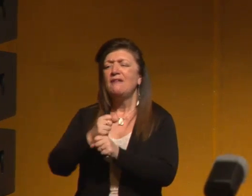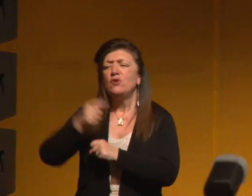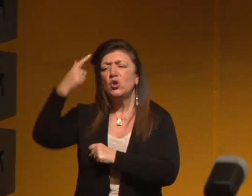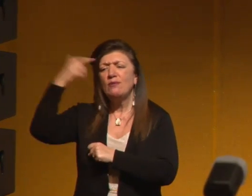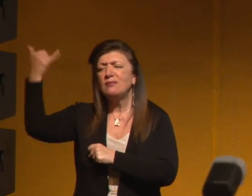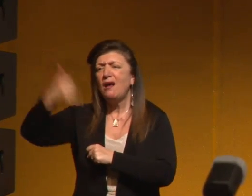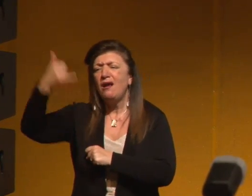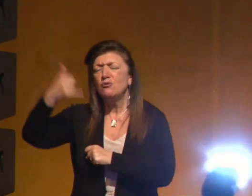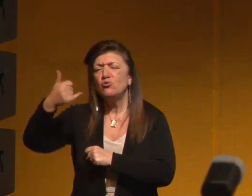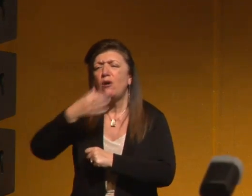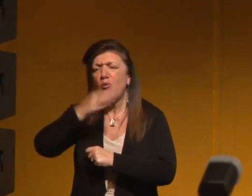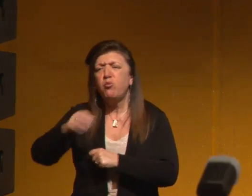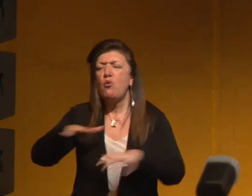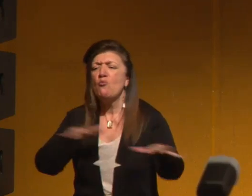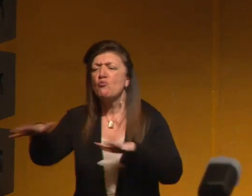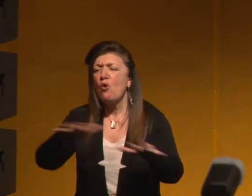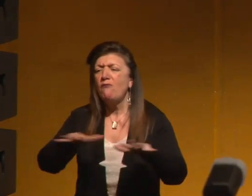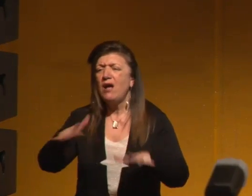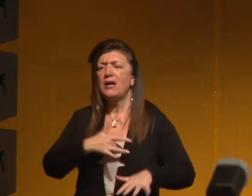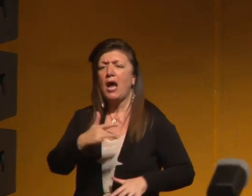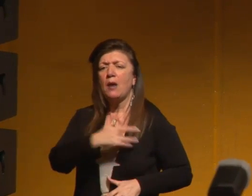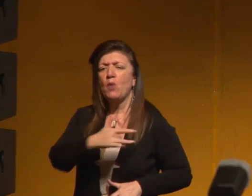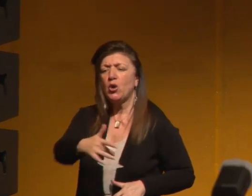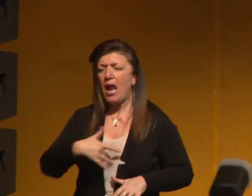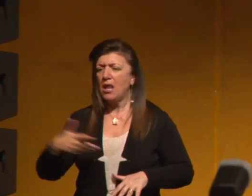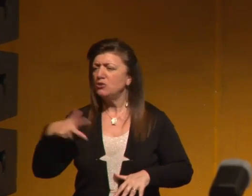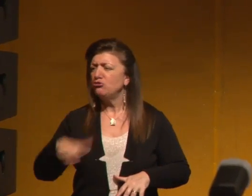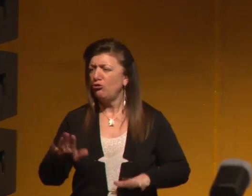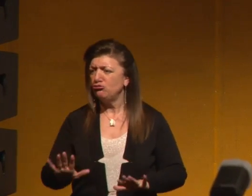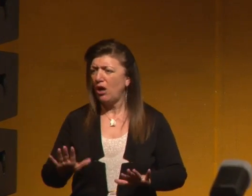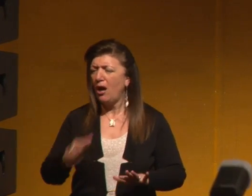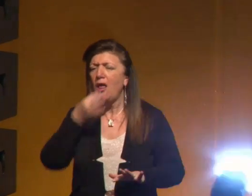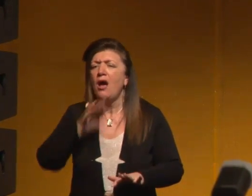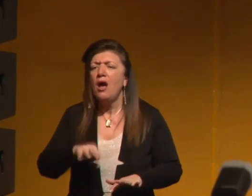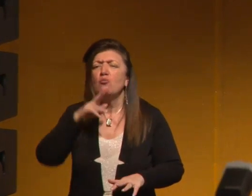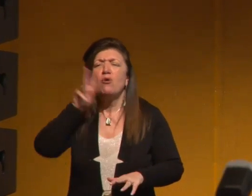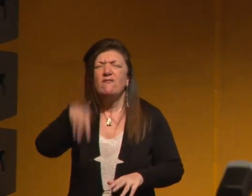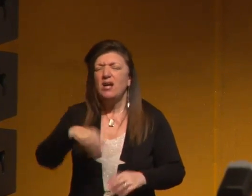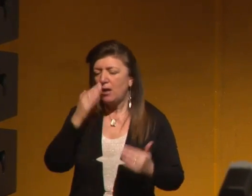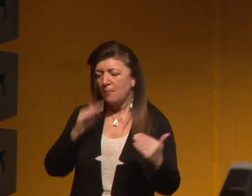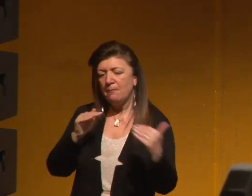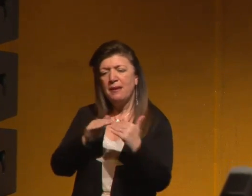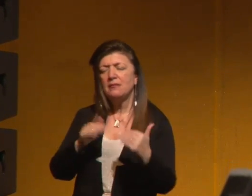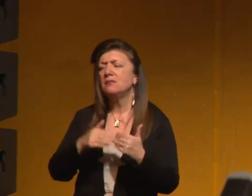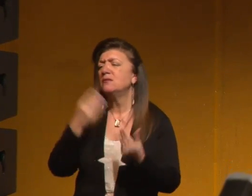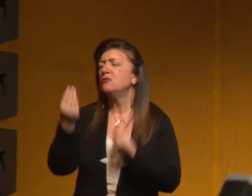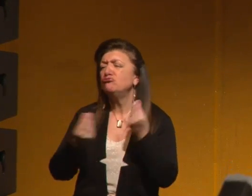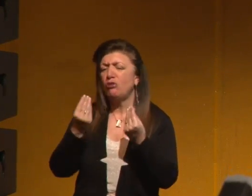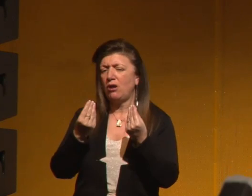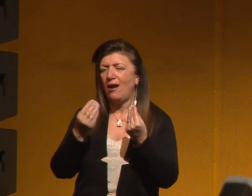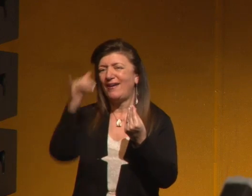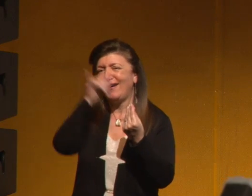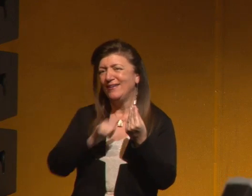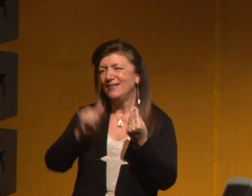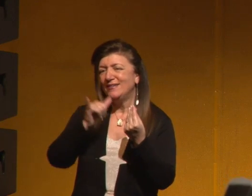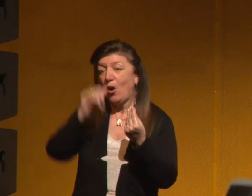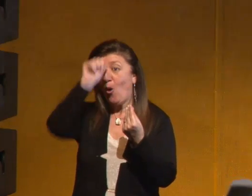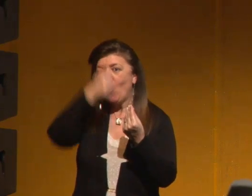morale che sociale puntando a forme di impegno che possono ugualmente giocare un ruolo importante nello spazio